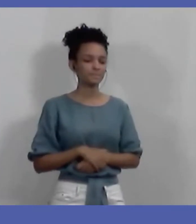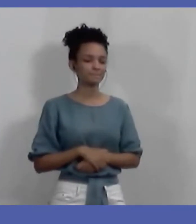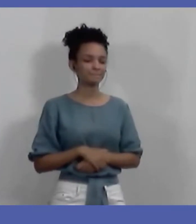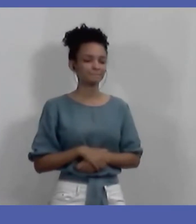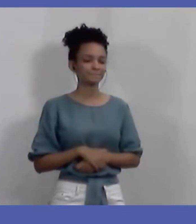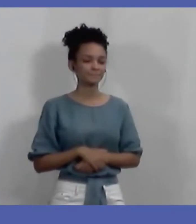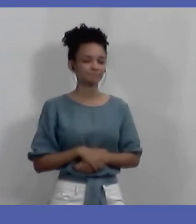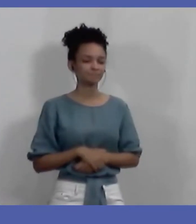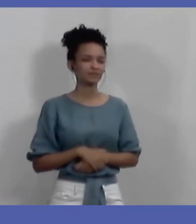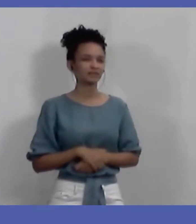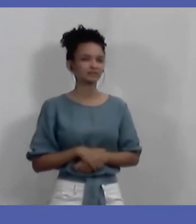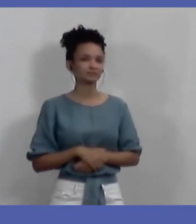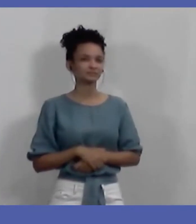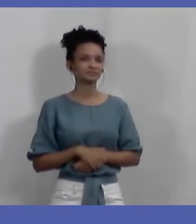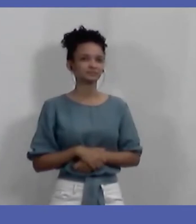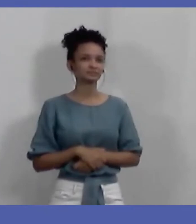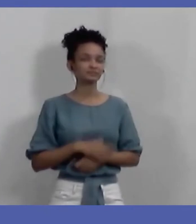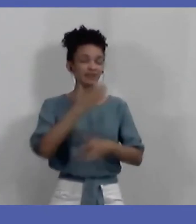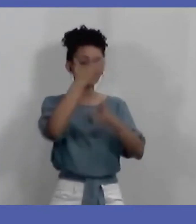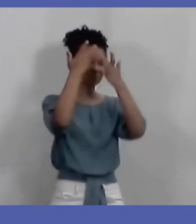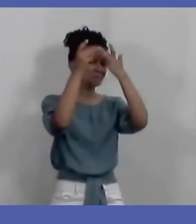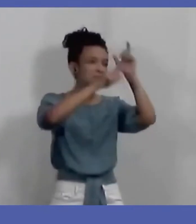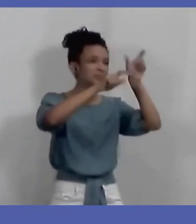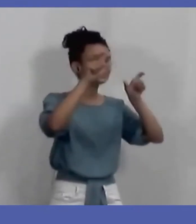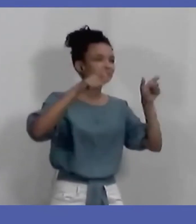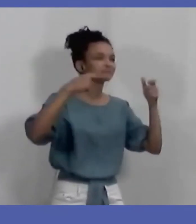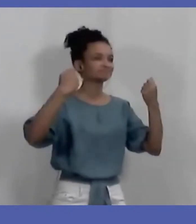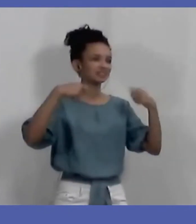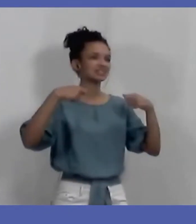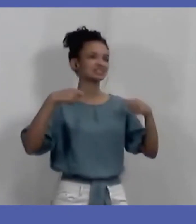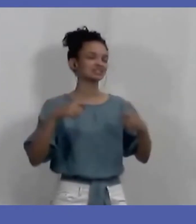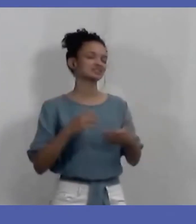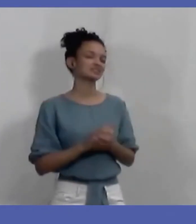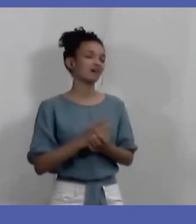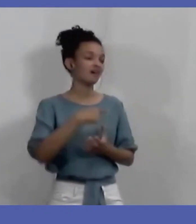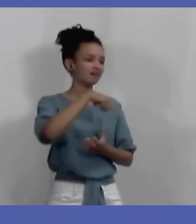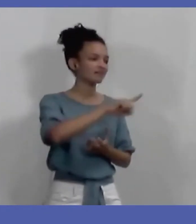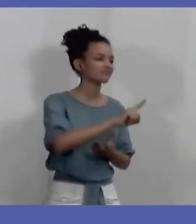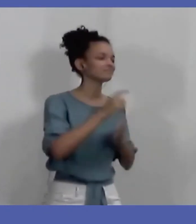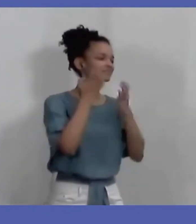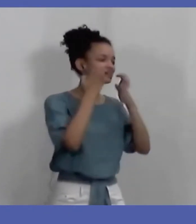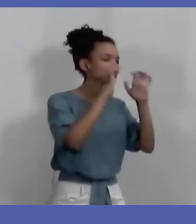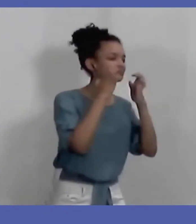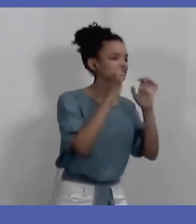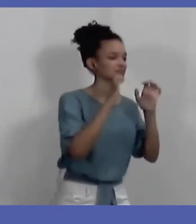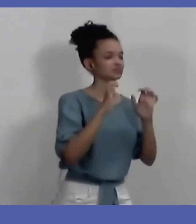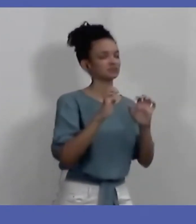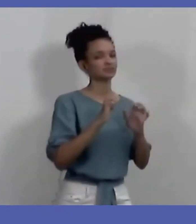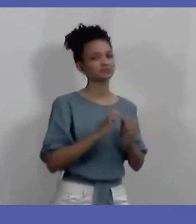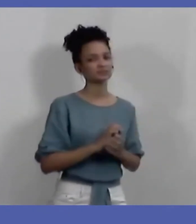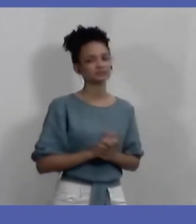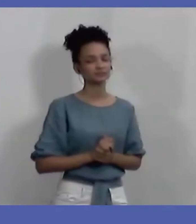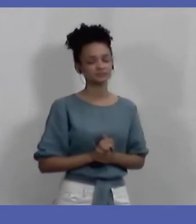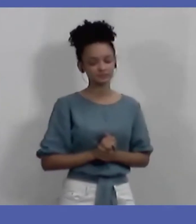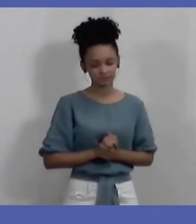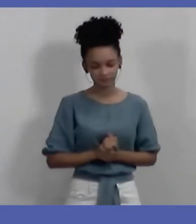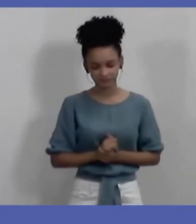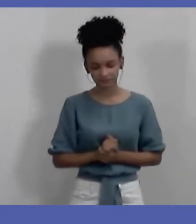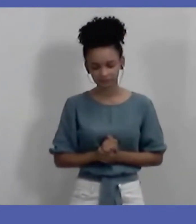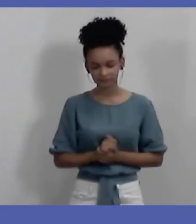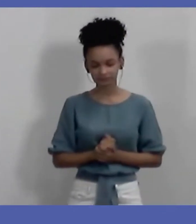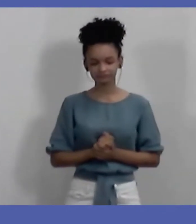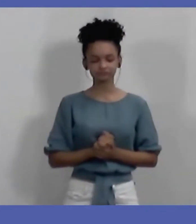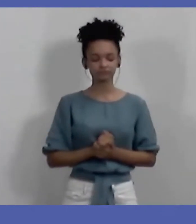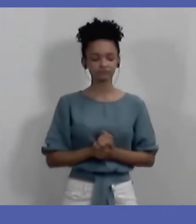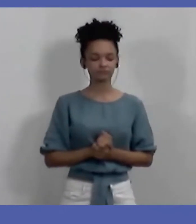é grande, e faltam os trabalhadores. Então o Senhor fez isso, né, deu instruções para eles. Vamos seguir